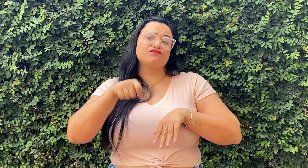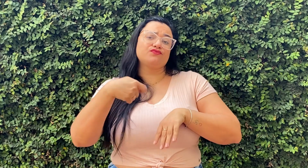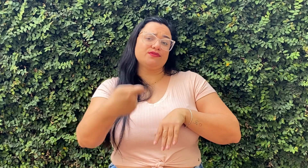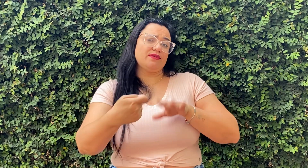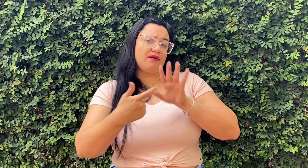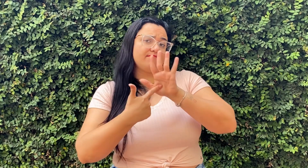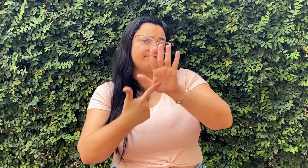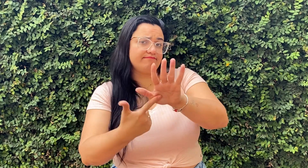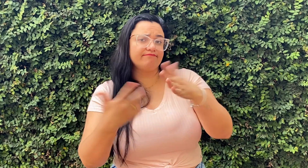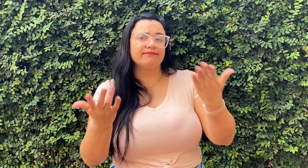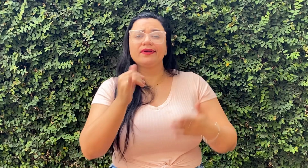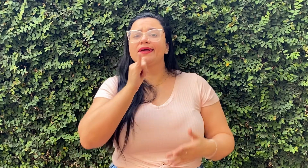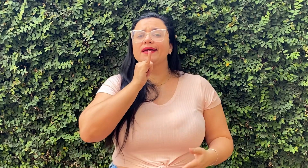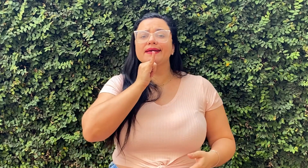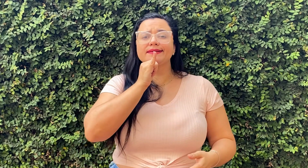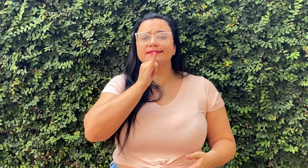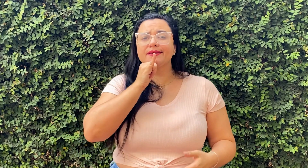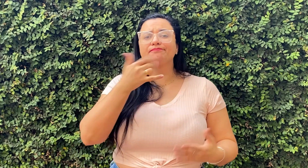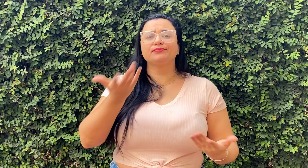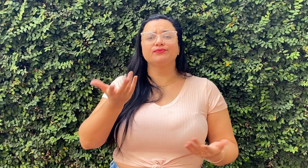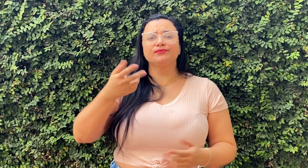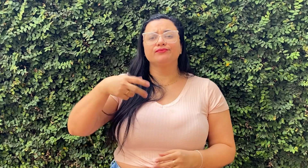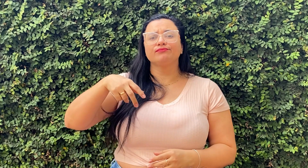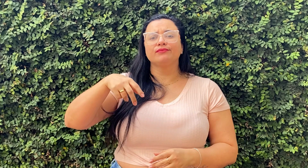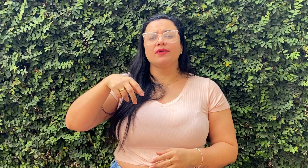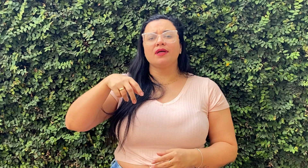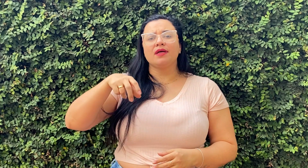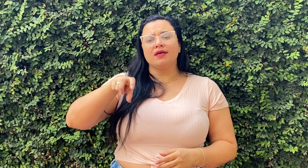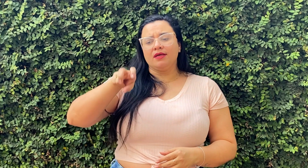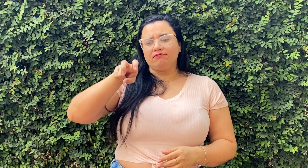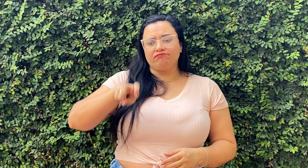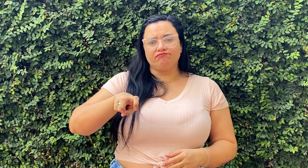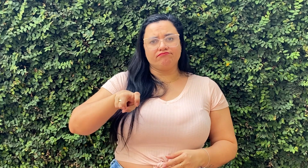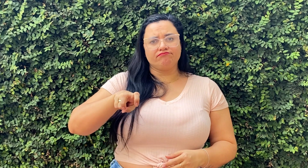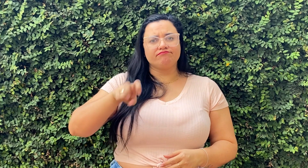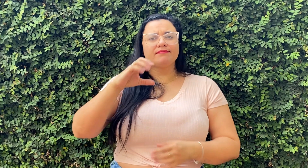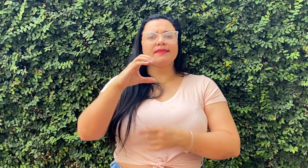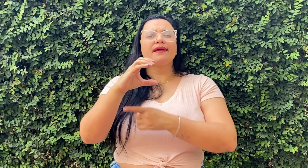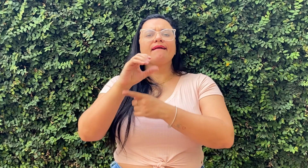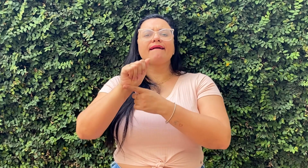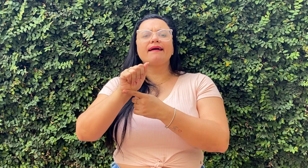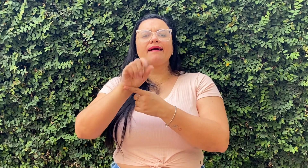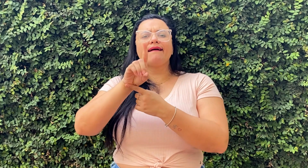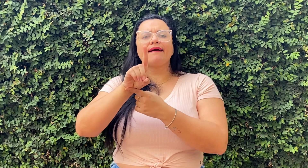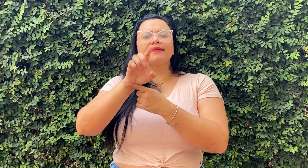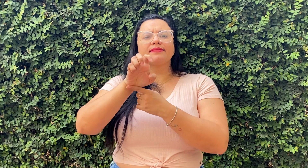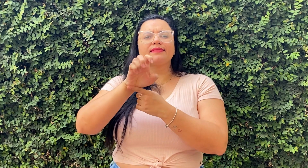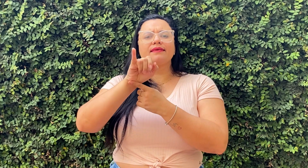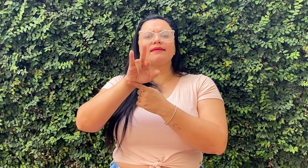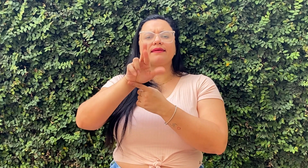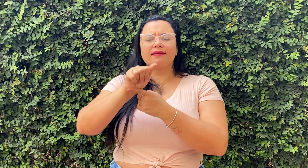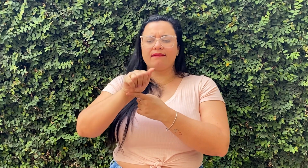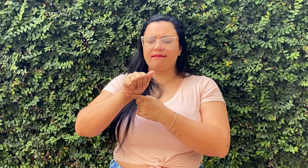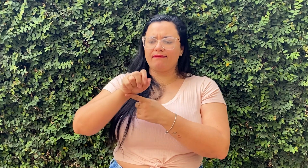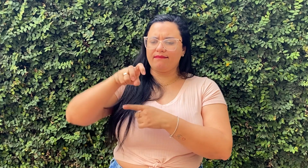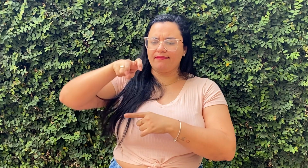sinal que você irá utilizar. Como, por exemplo, cadeira, em que eu uso a